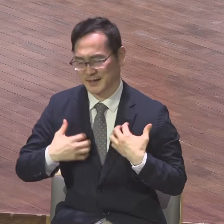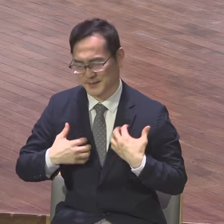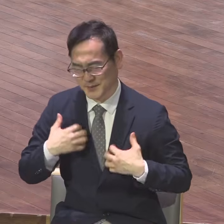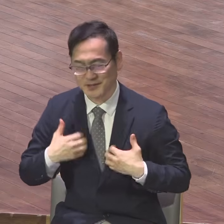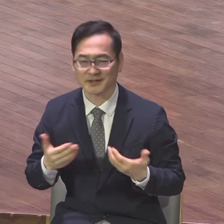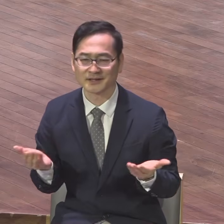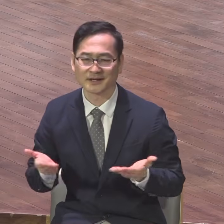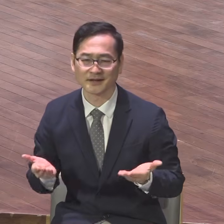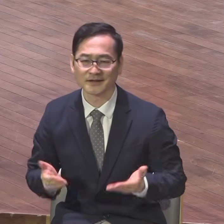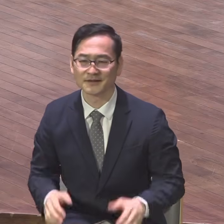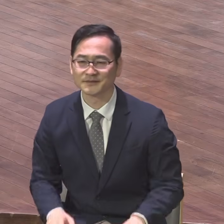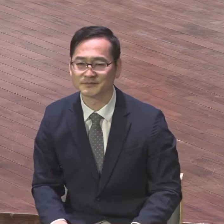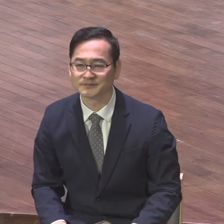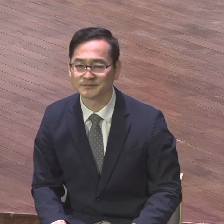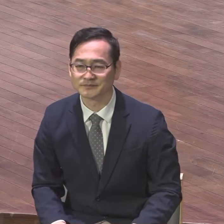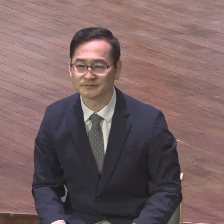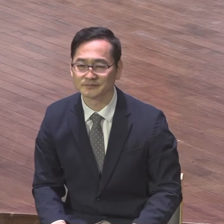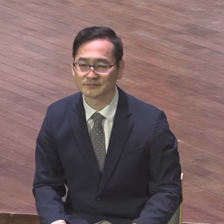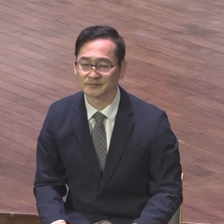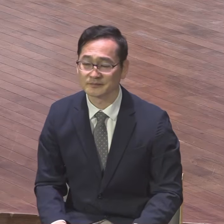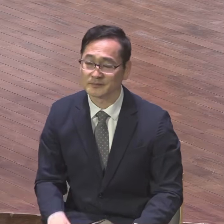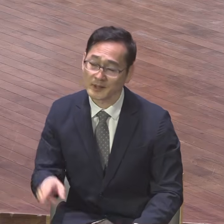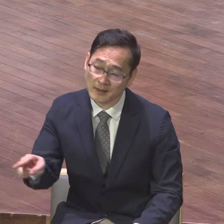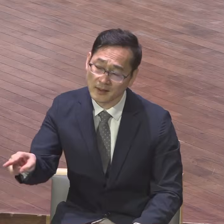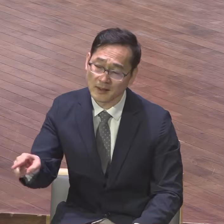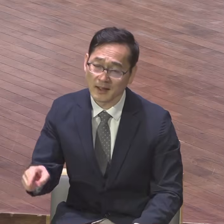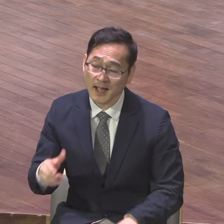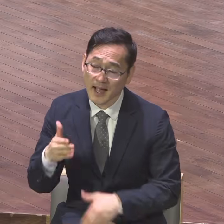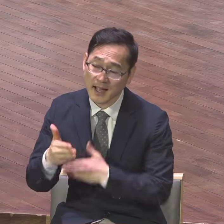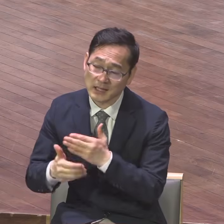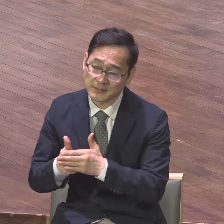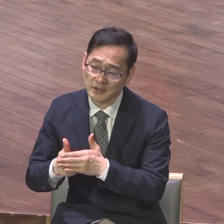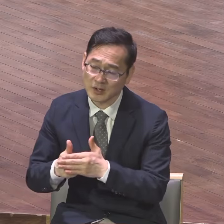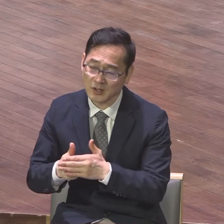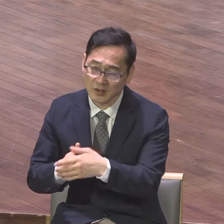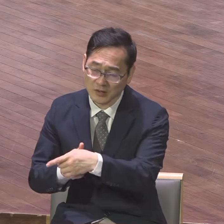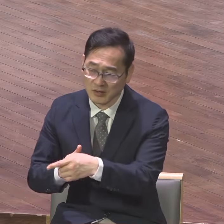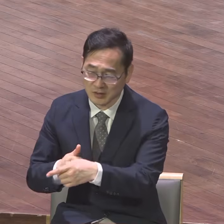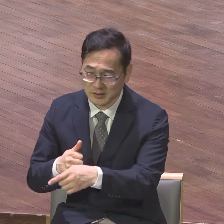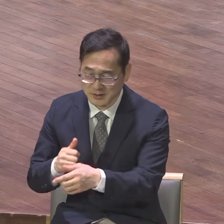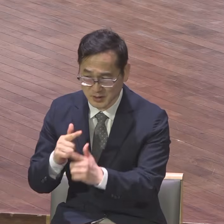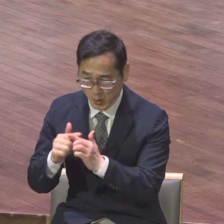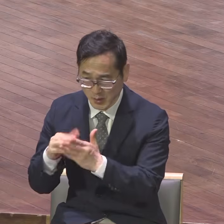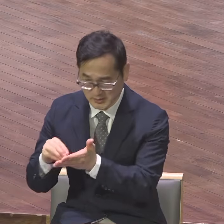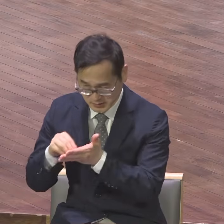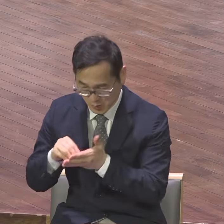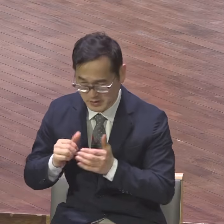시대적인 정치인으로 하나님이 세워주실 낀데.